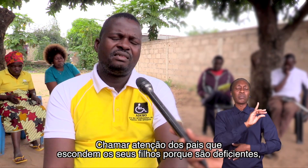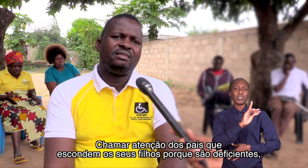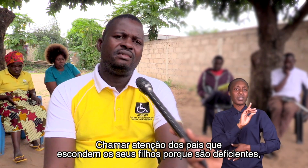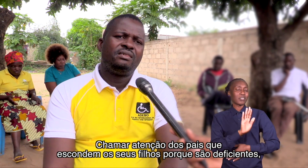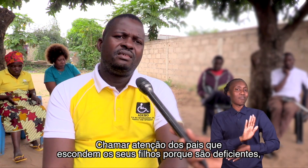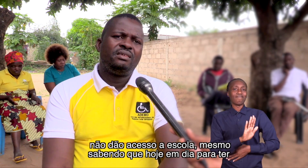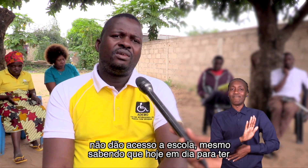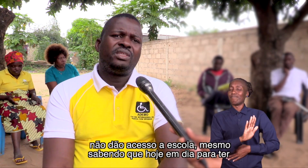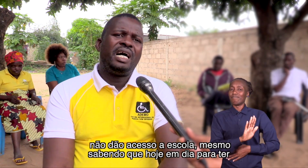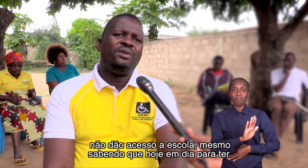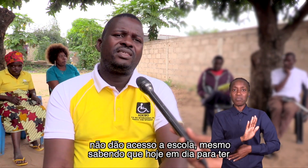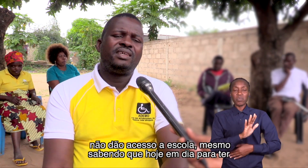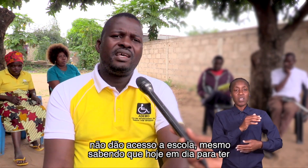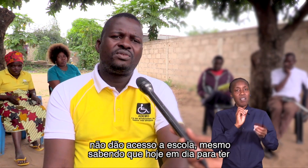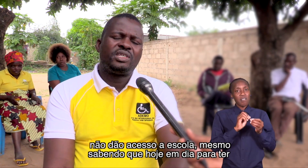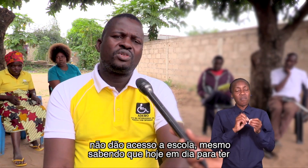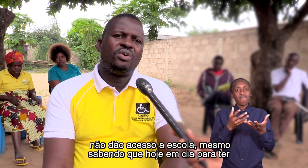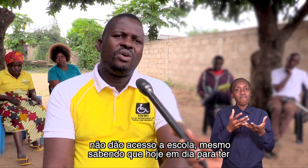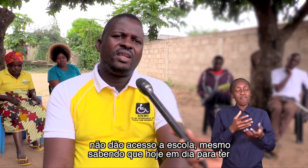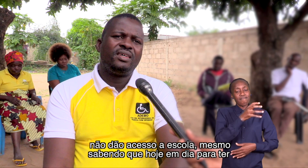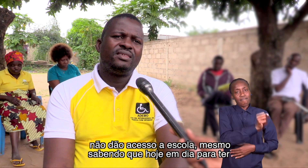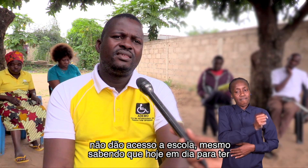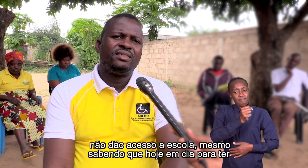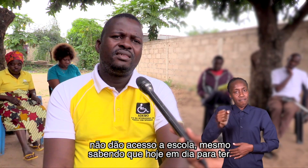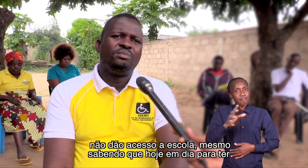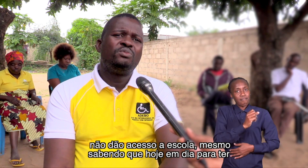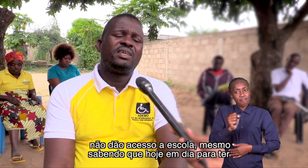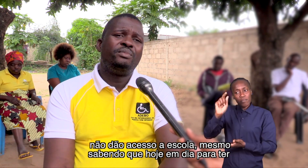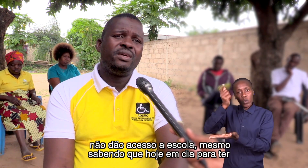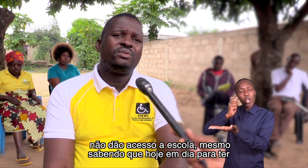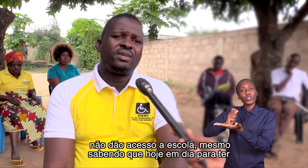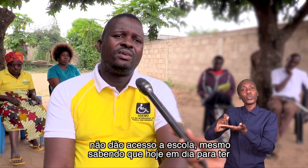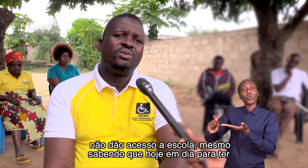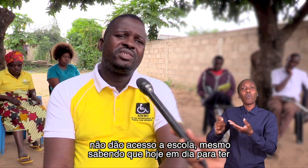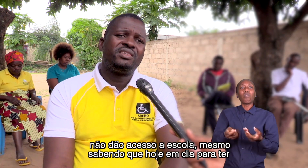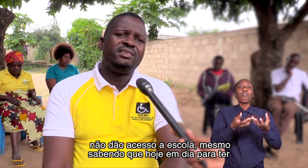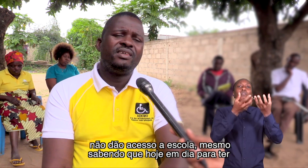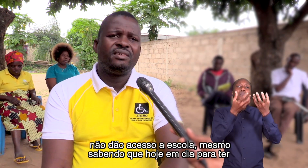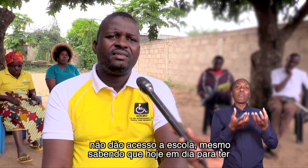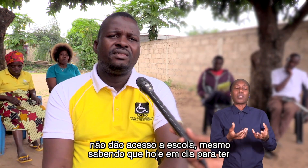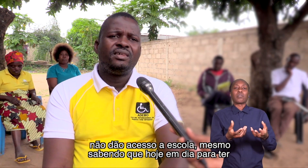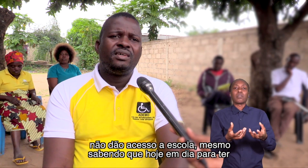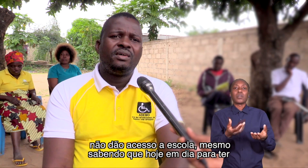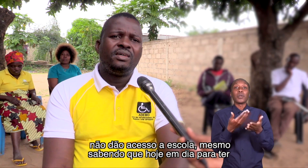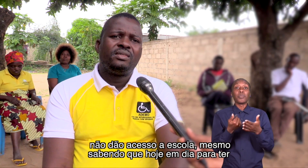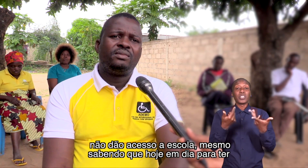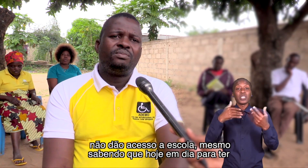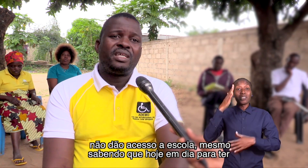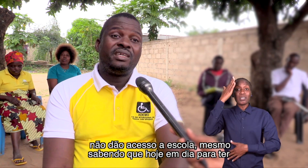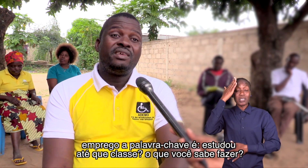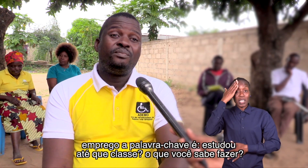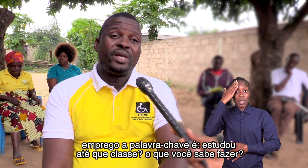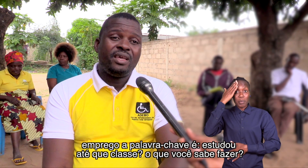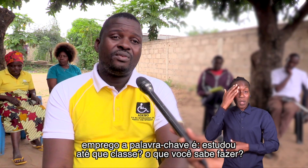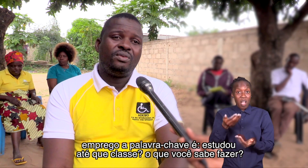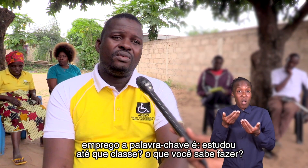deficientes. Não dão acesso à escola, mesmo sabendo que hoje em dia, para